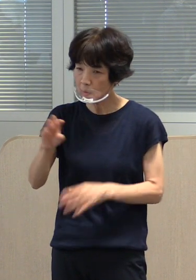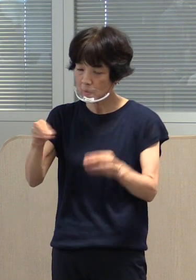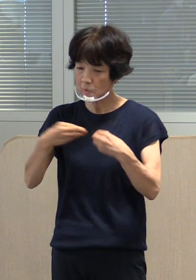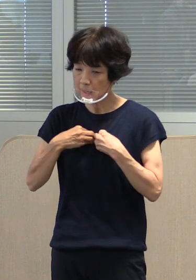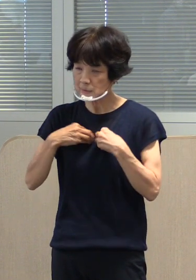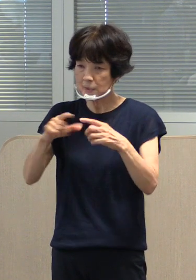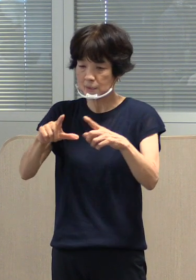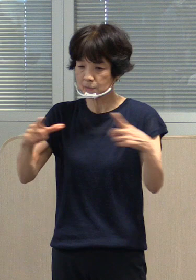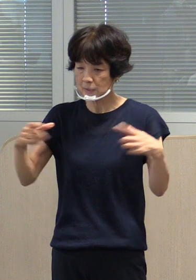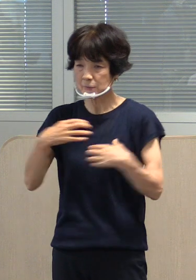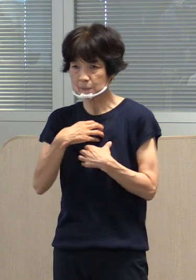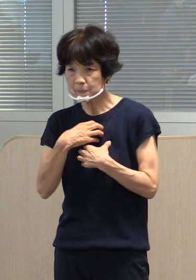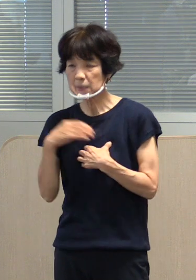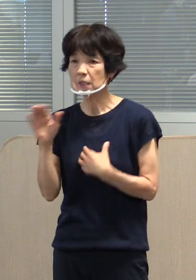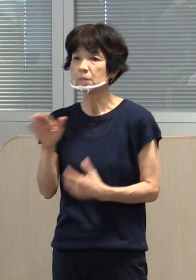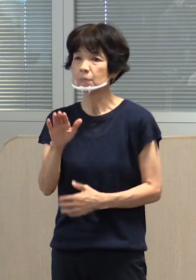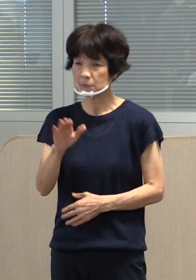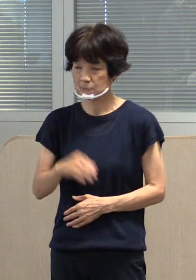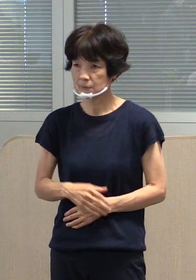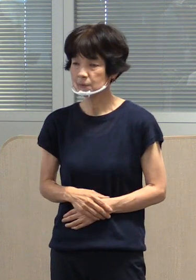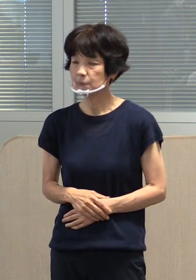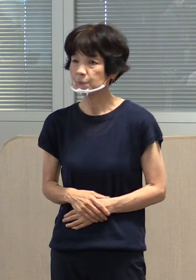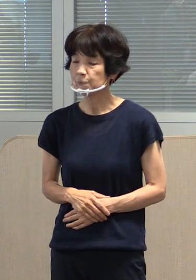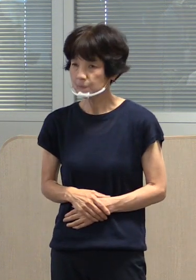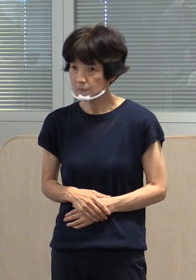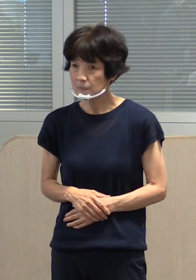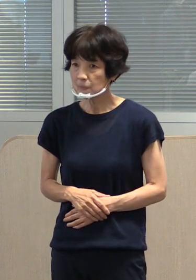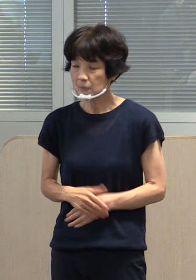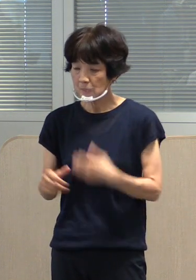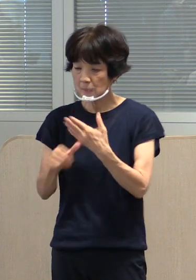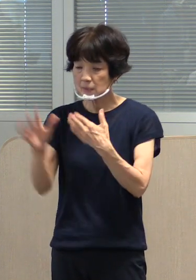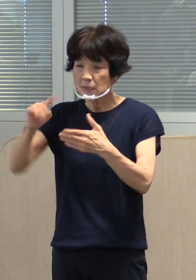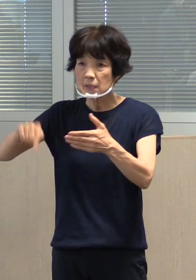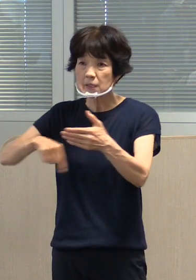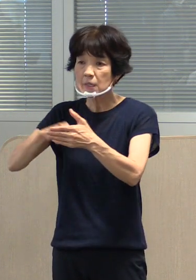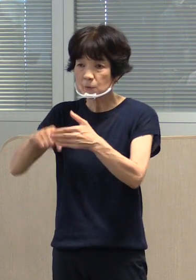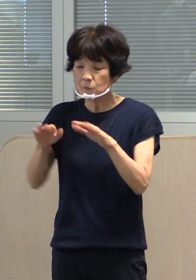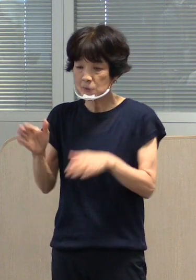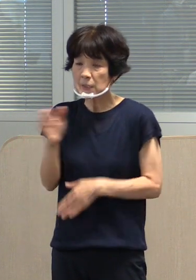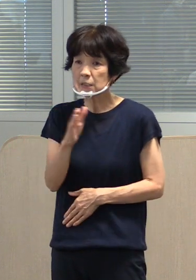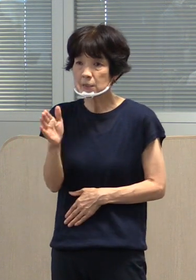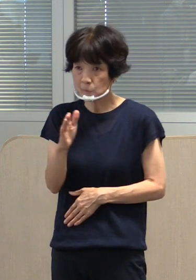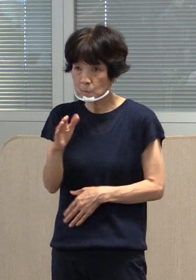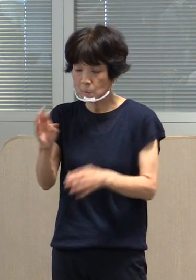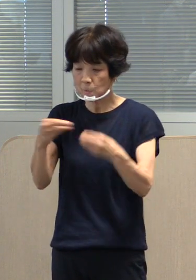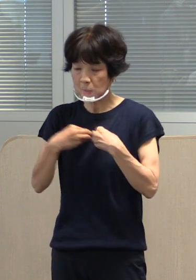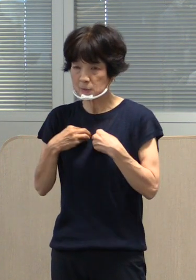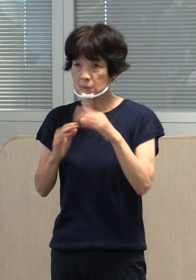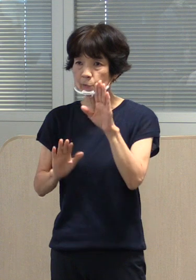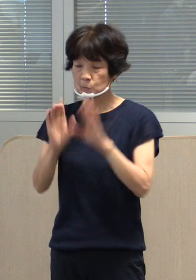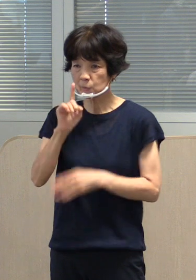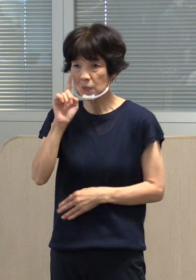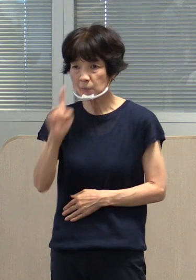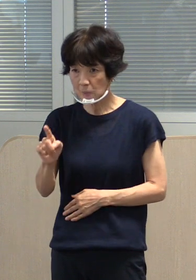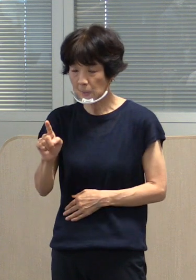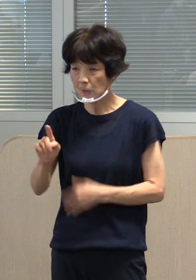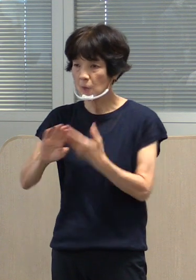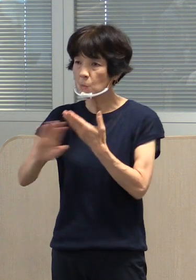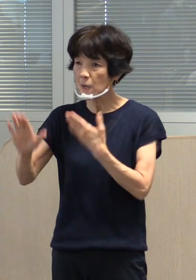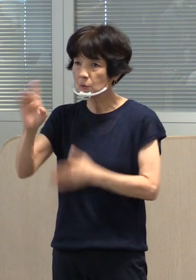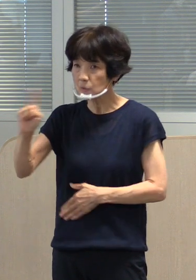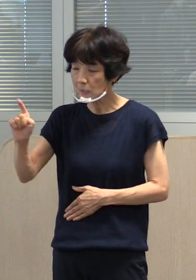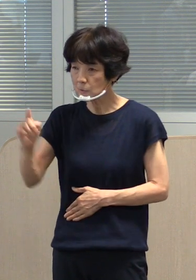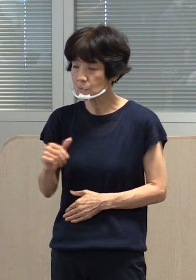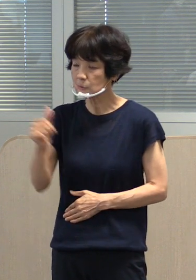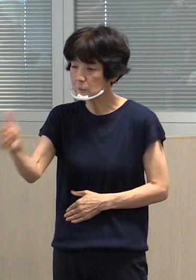大が懸念されてございます。県内の最近の感染状況を見ますと、県外との往来に起